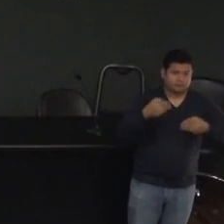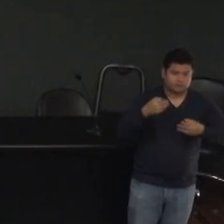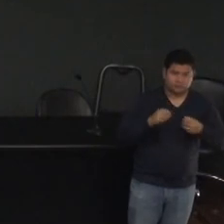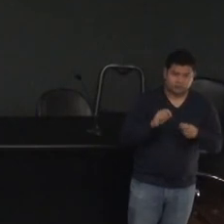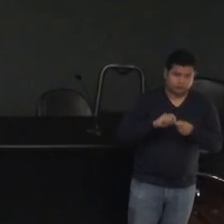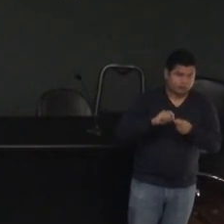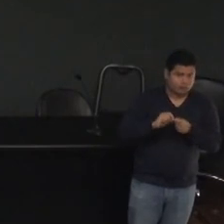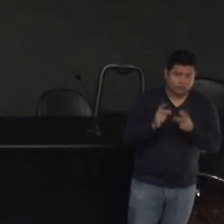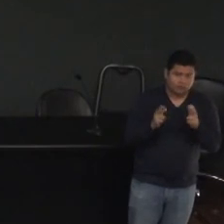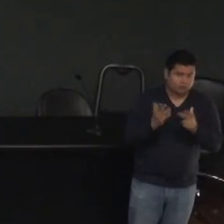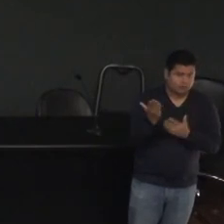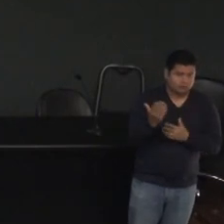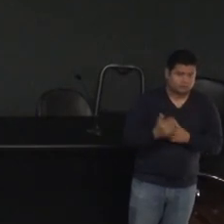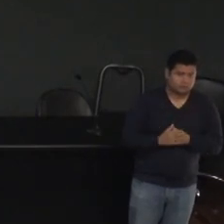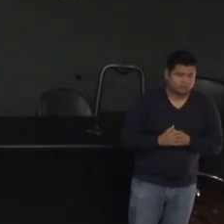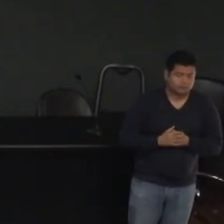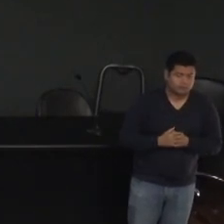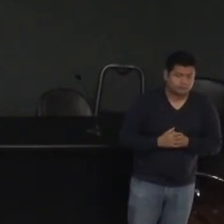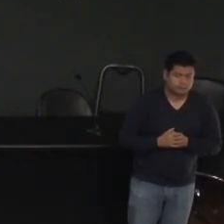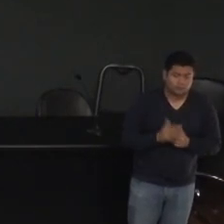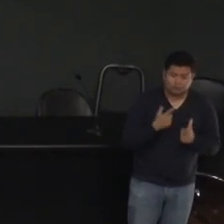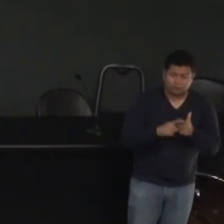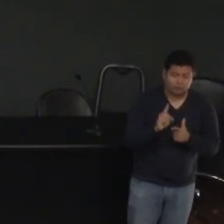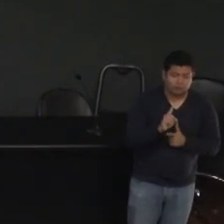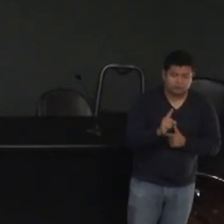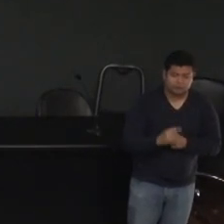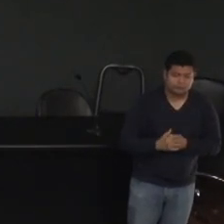há problema tá